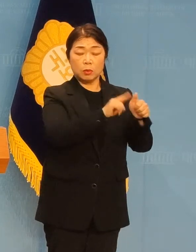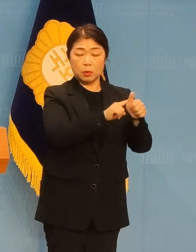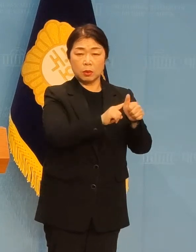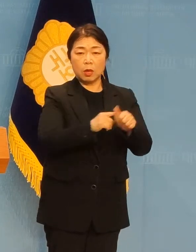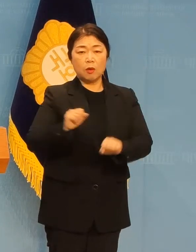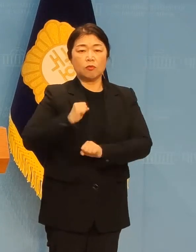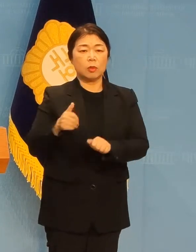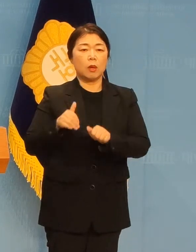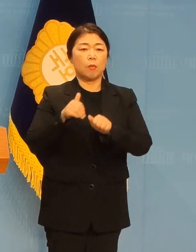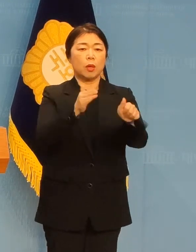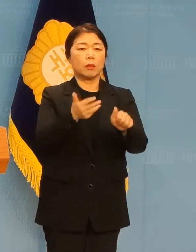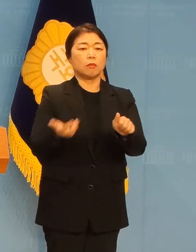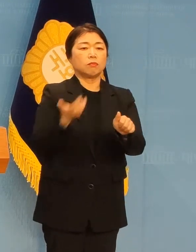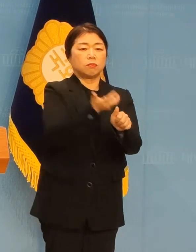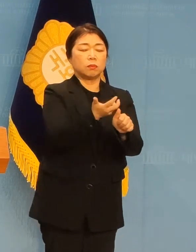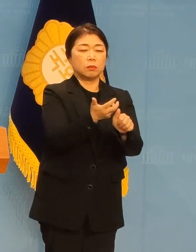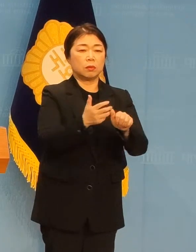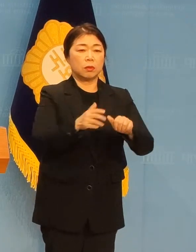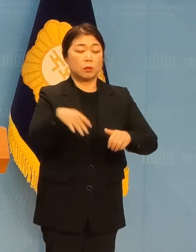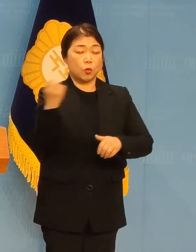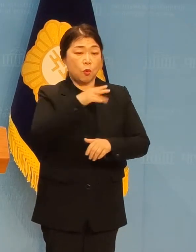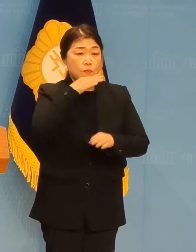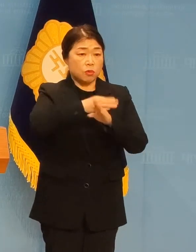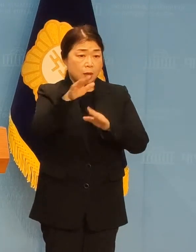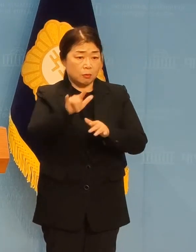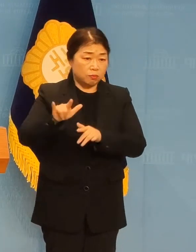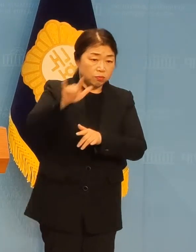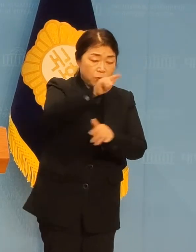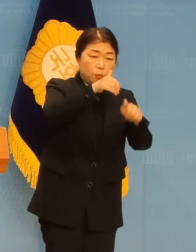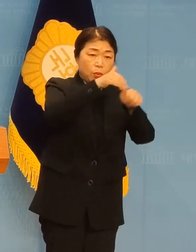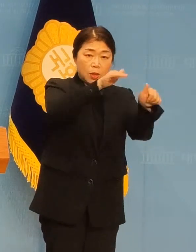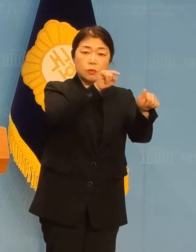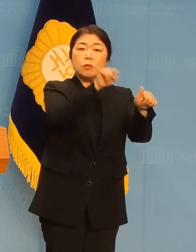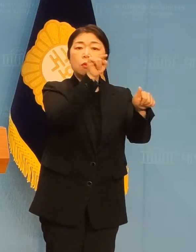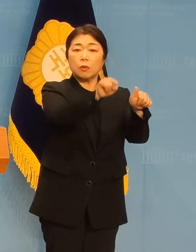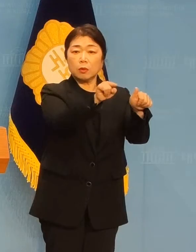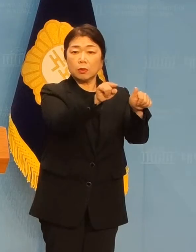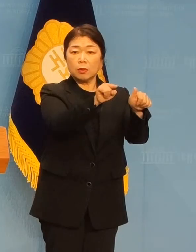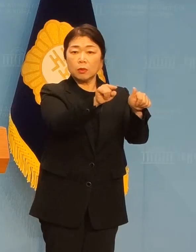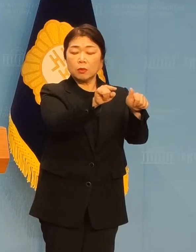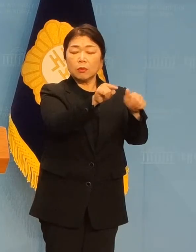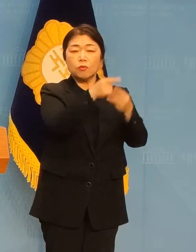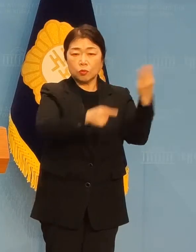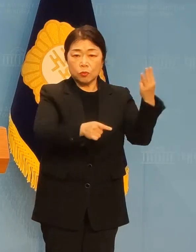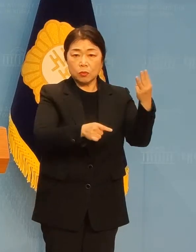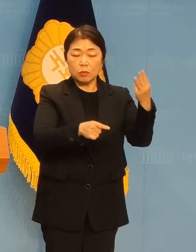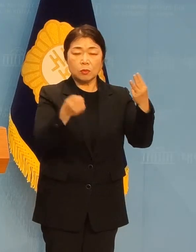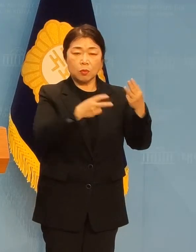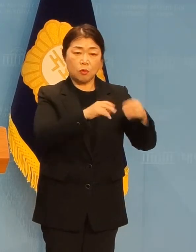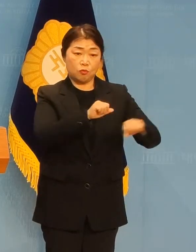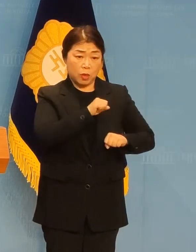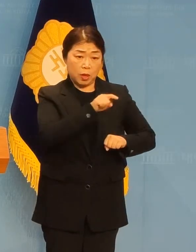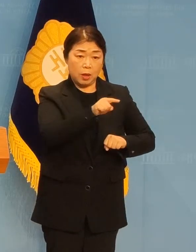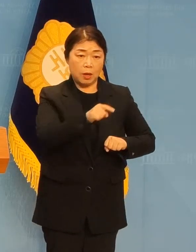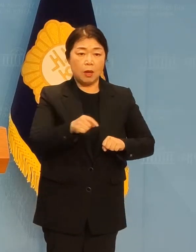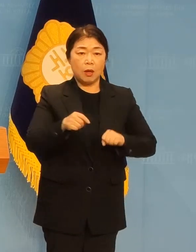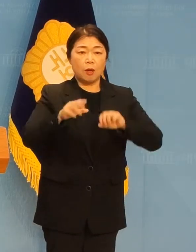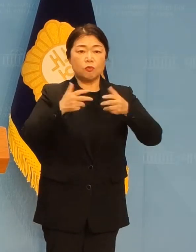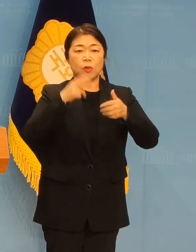살포하고 무인기 띄운 것에 대해 윤석열과 군대를 국가보안법으로 거십시오. 나경원 의원이